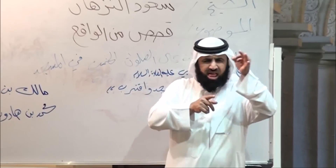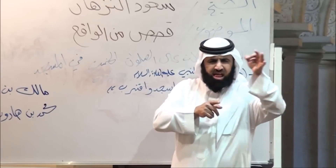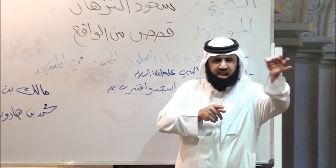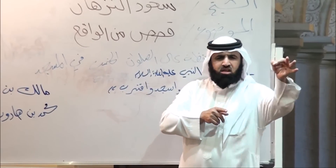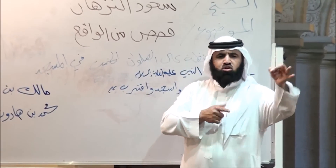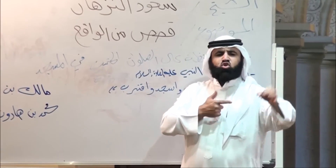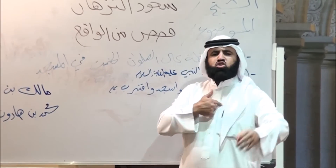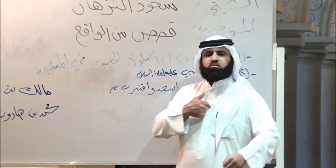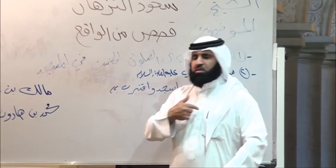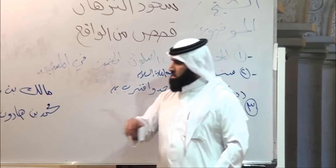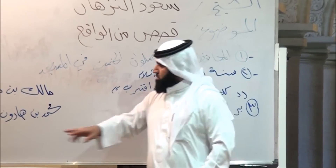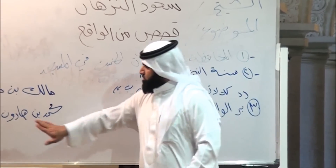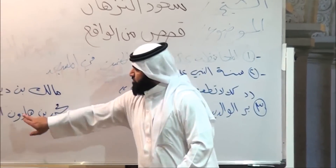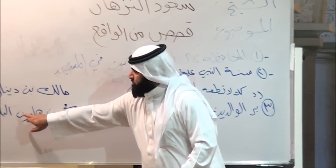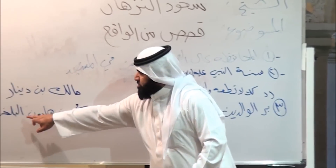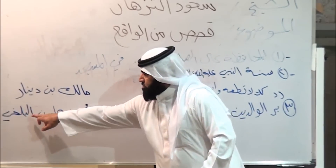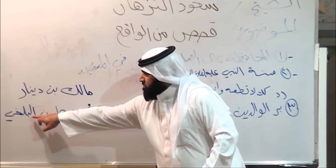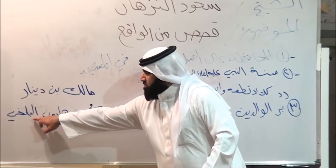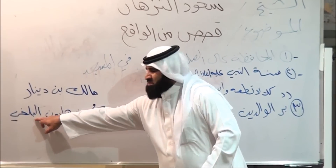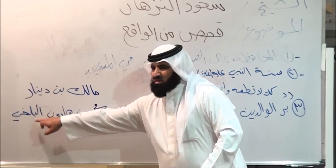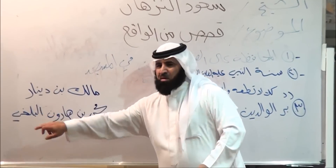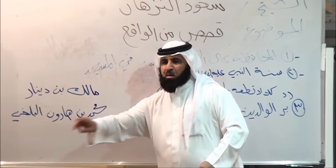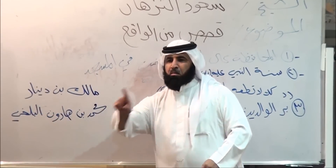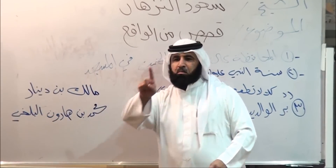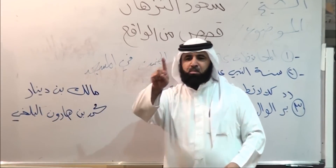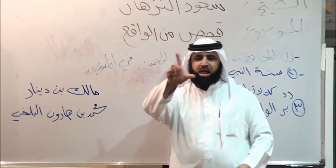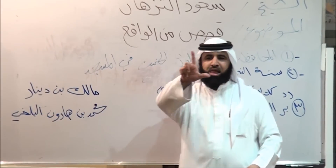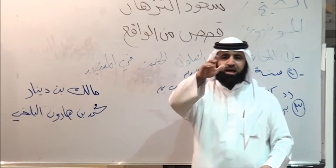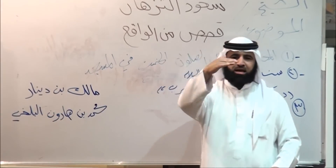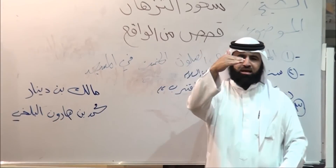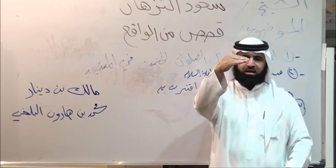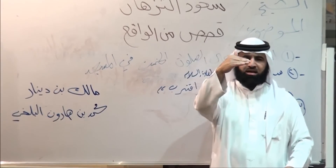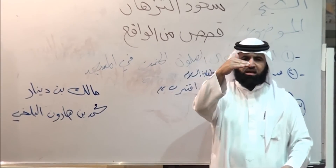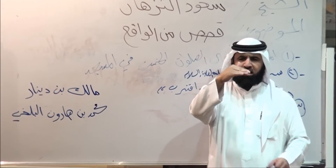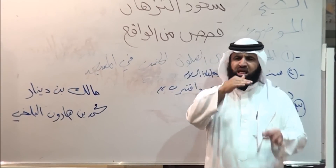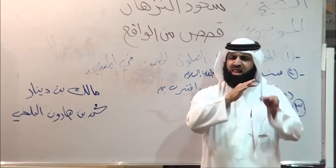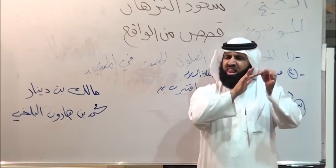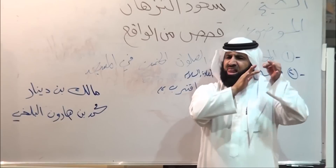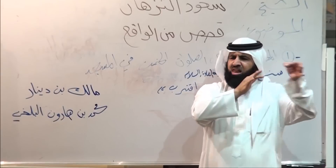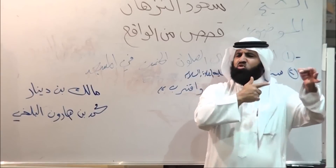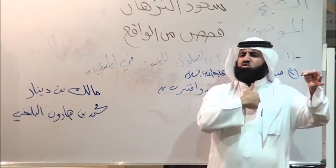لمحمد بن هارون بلخ. بلد محمد بن هارون بلخ اسمها بلخ